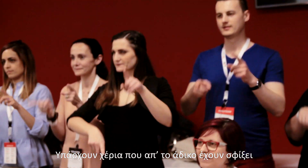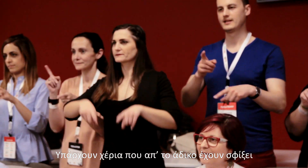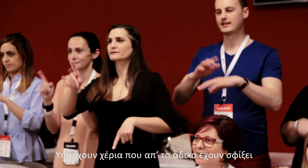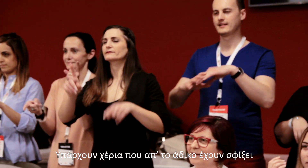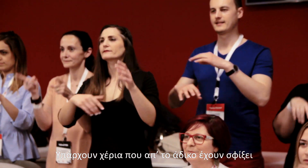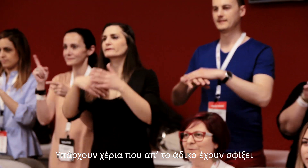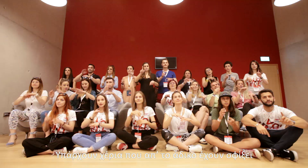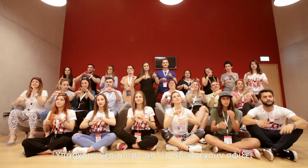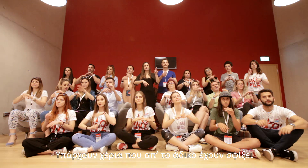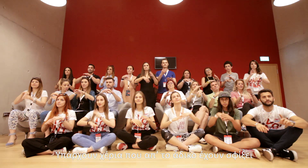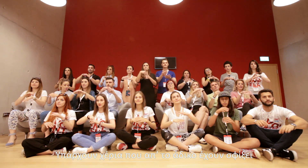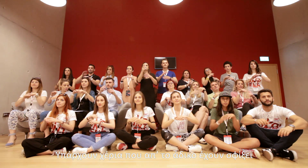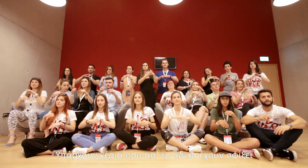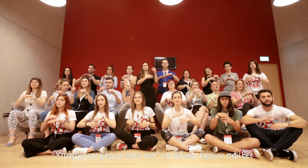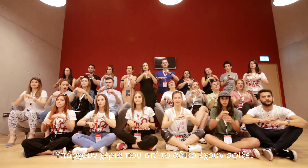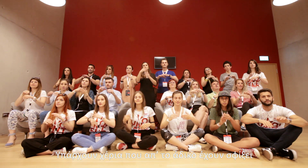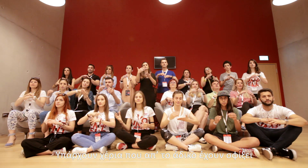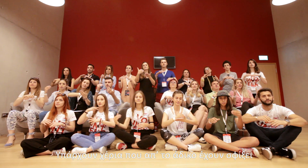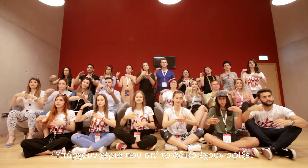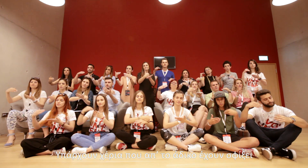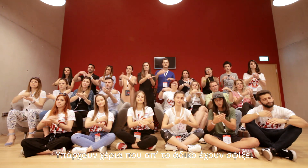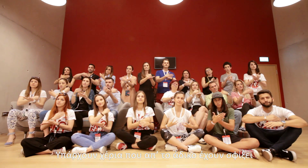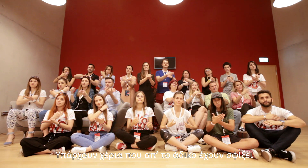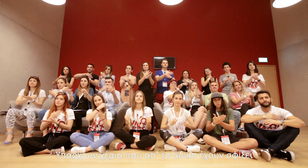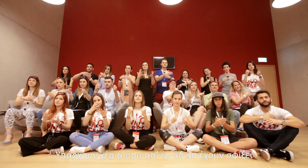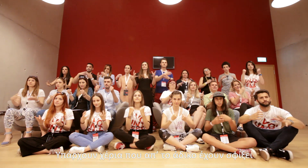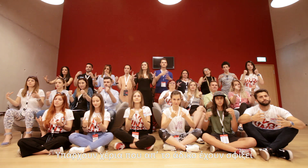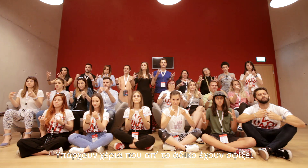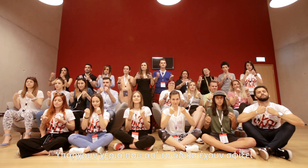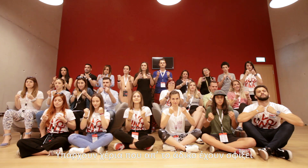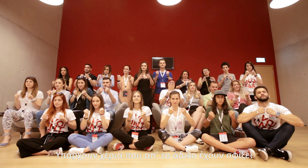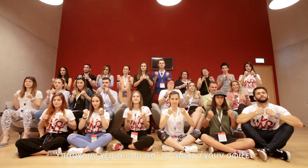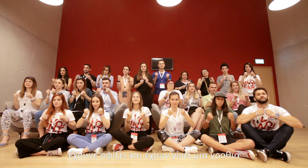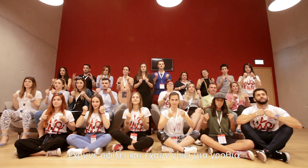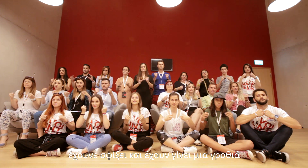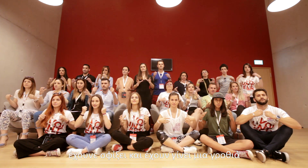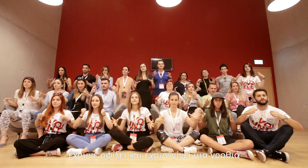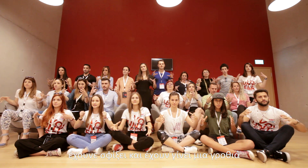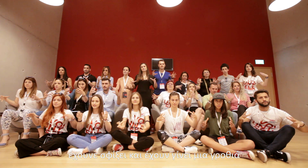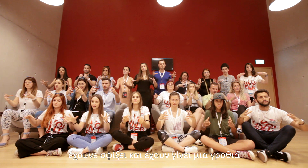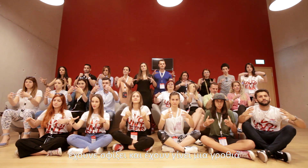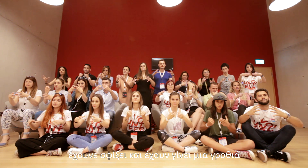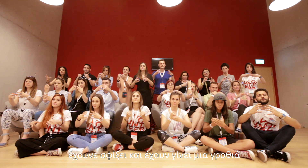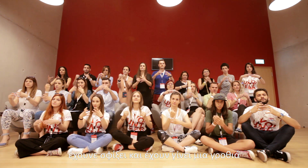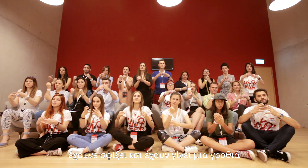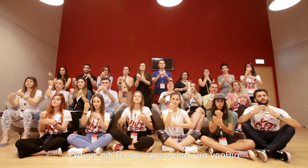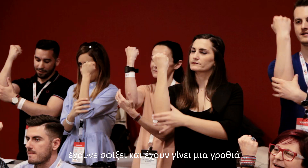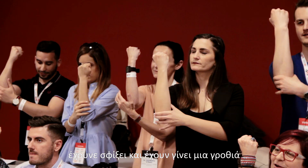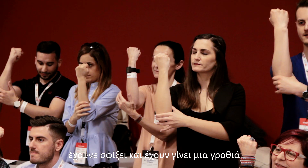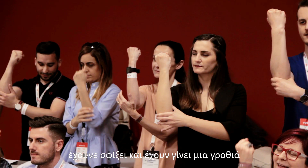Υπάρχουν χέρια που απ' το άδικο έχουν σφίξει Έχουν σφίξει και έχουν γίνει μια